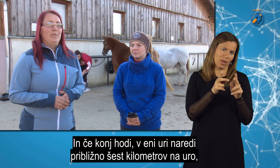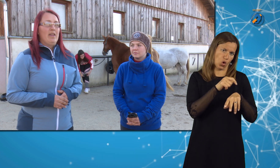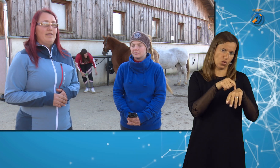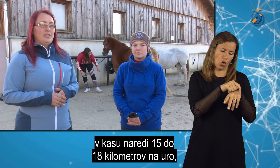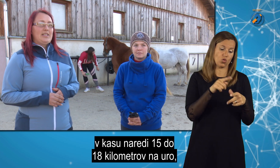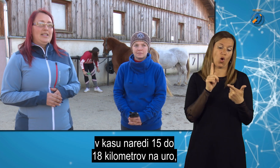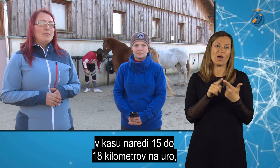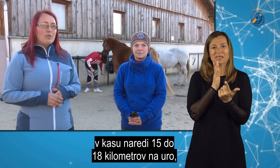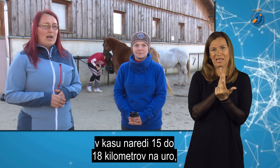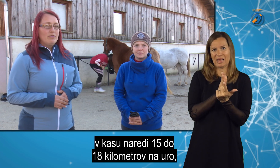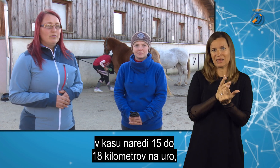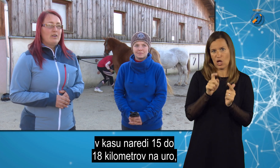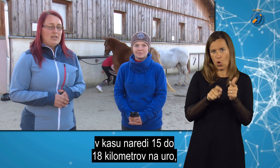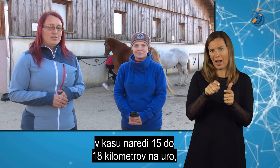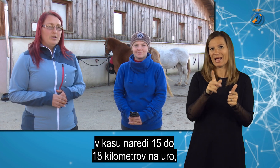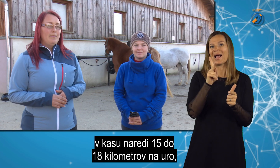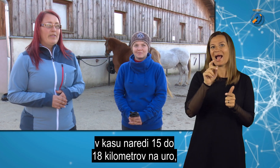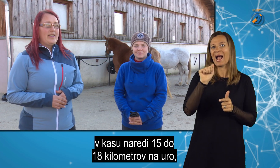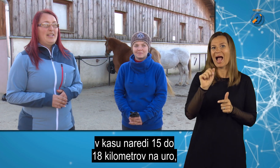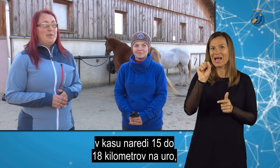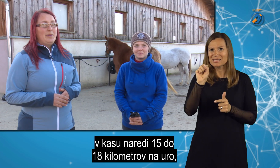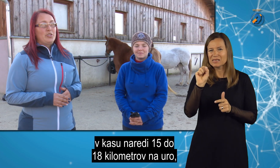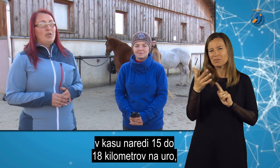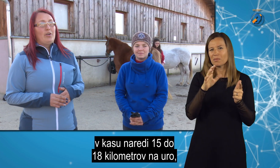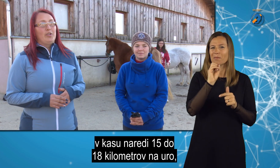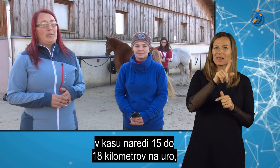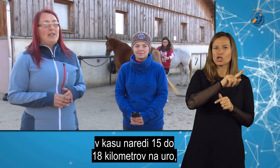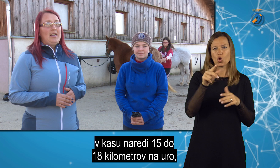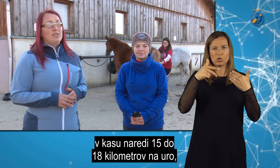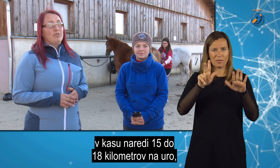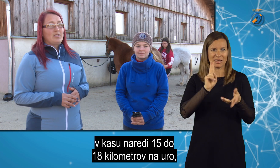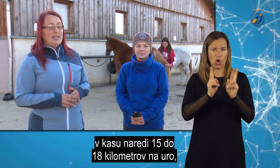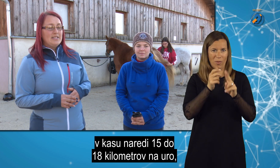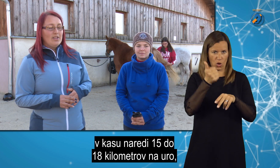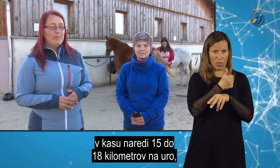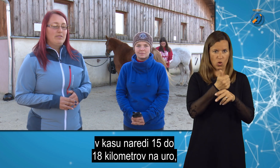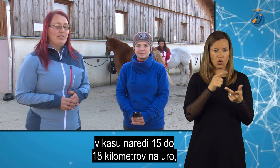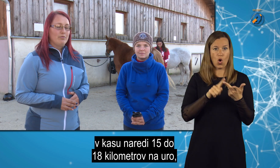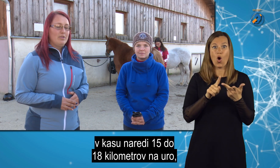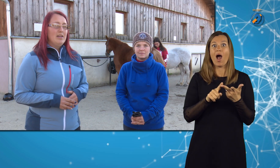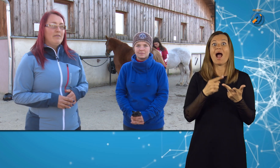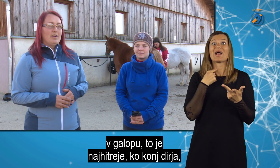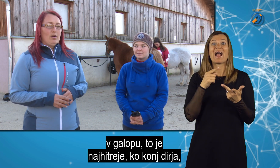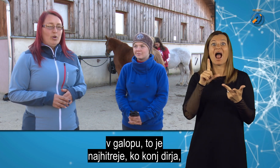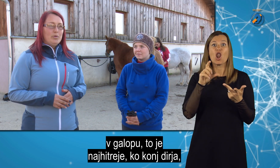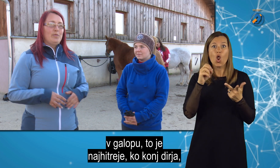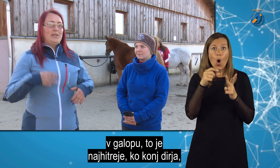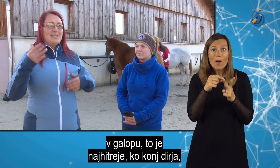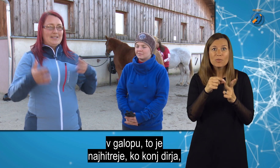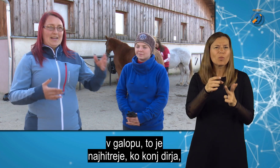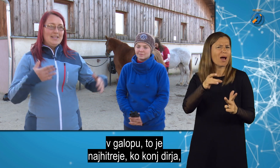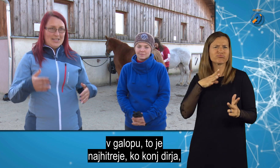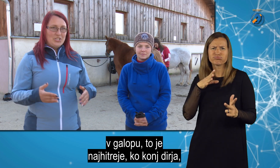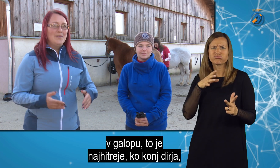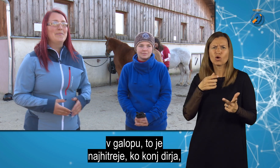uro. V srednjem koraku, kasu, naredi približno od 15 do 18 km na uro, v galopu, to pa